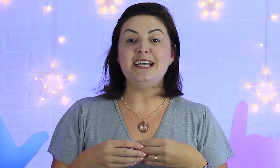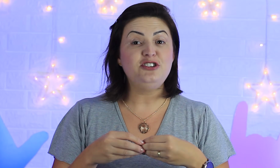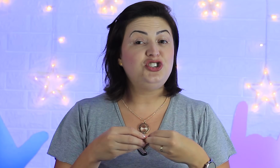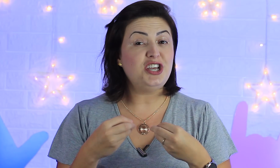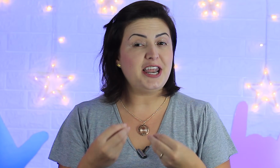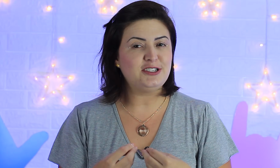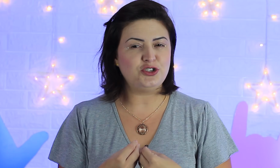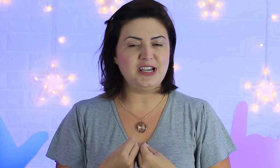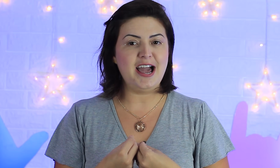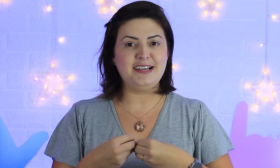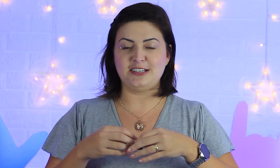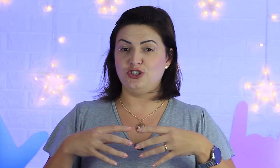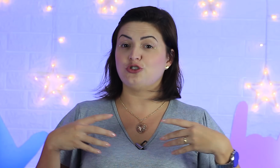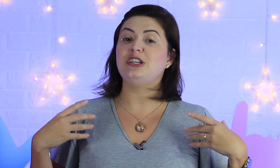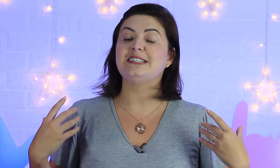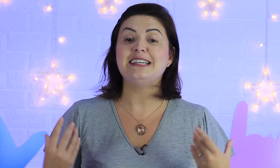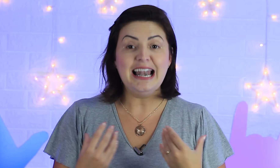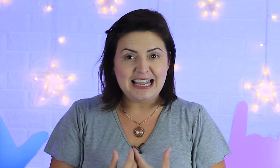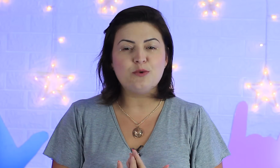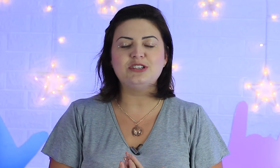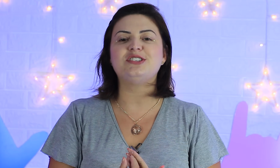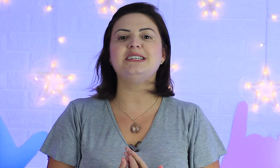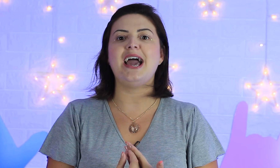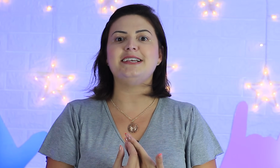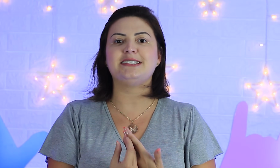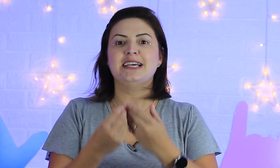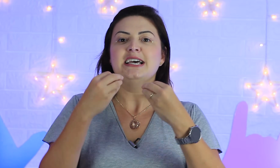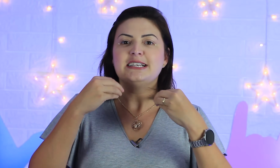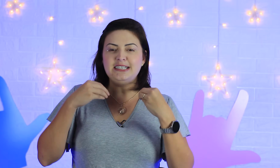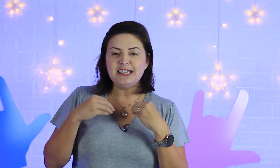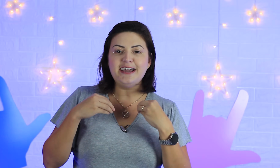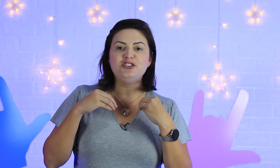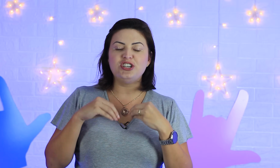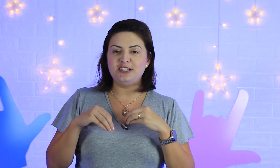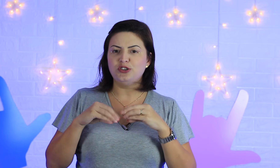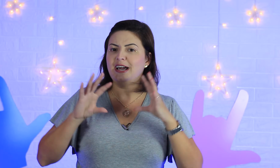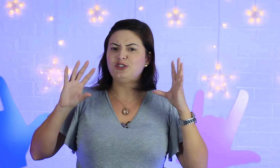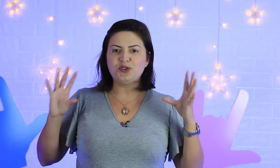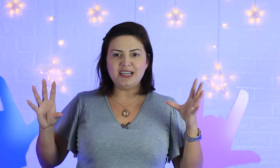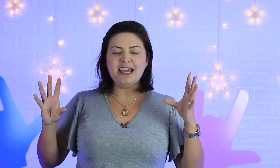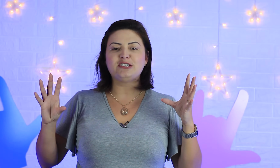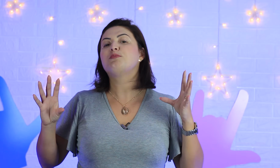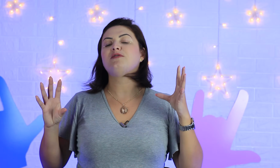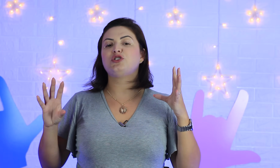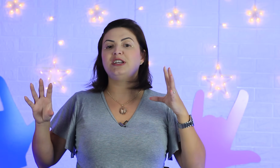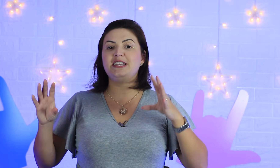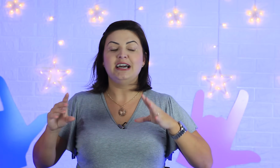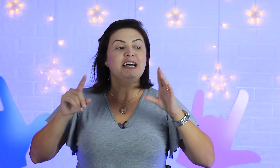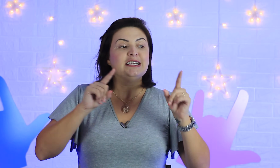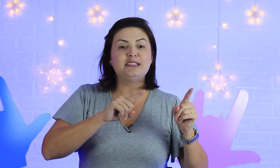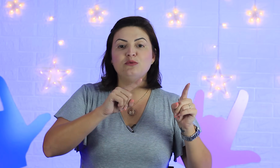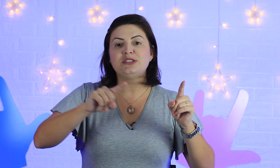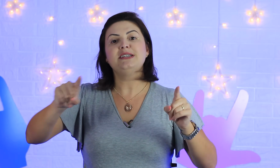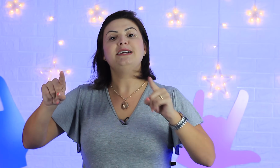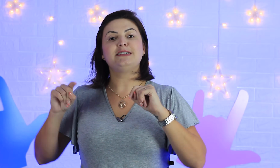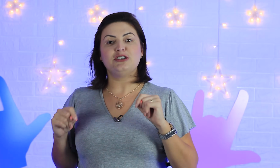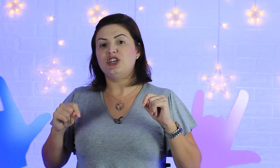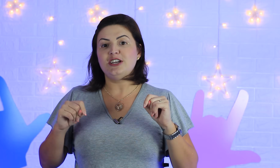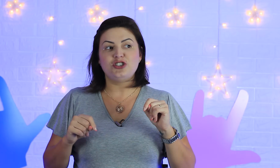sinais direcionais, que a gente utiliza na língua de sinais. Sinais direcionais. O que que é isso, professora minha? São os sinais que a gente